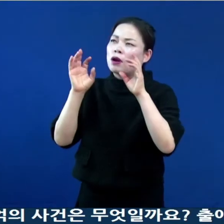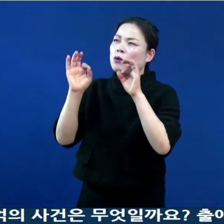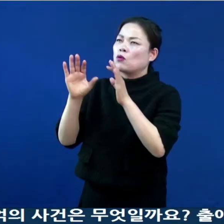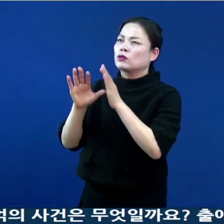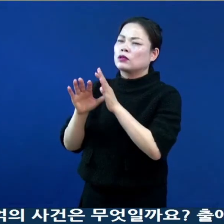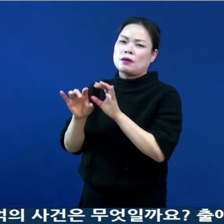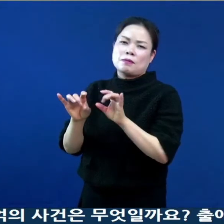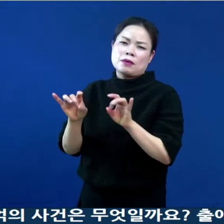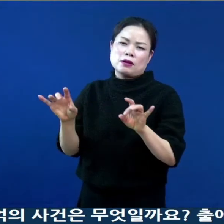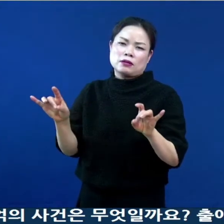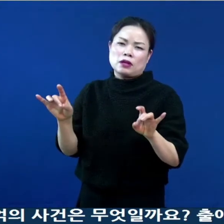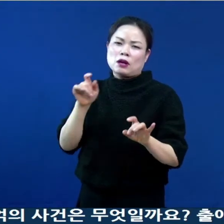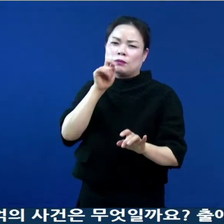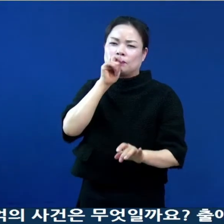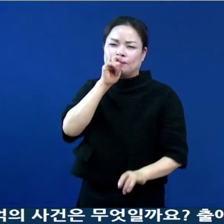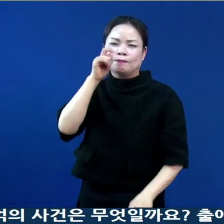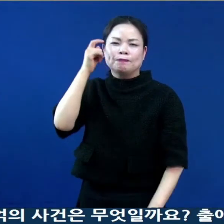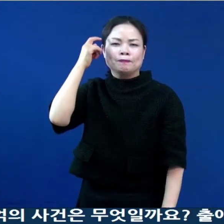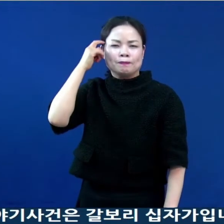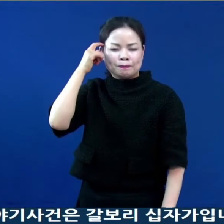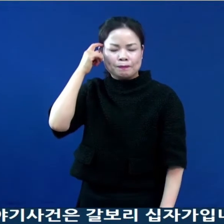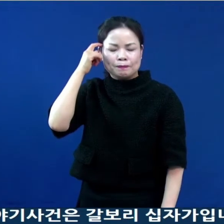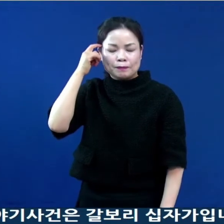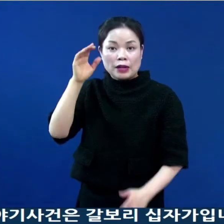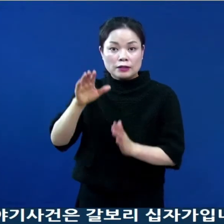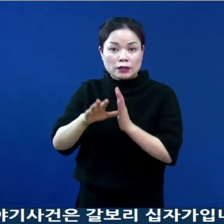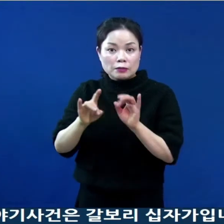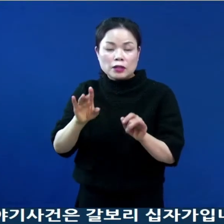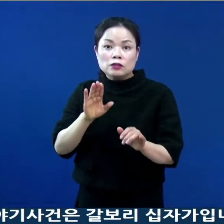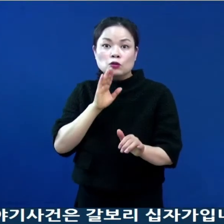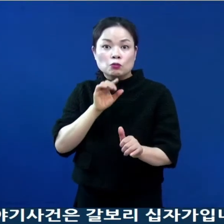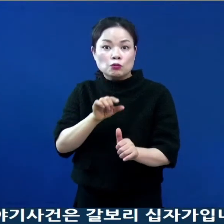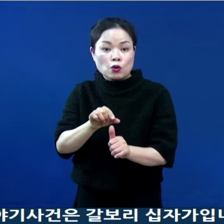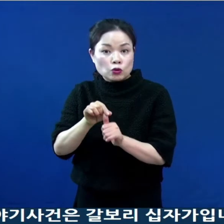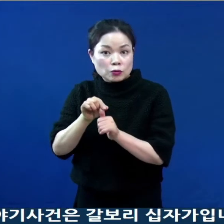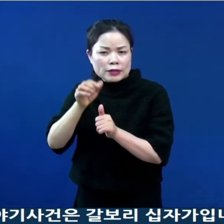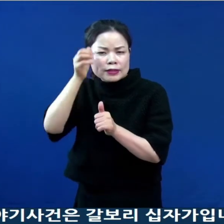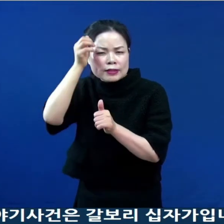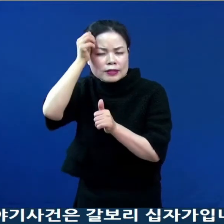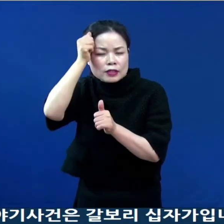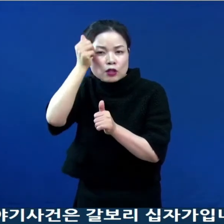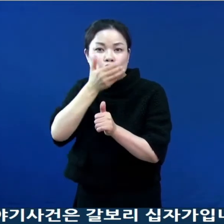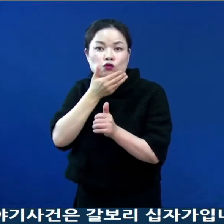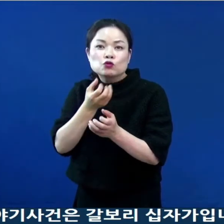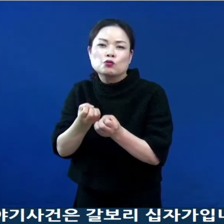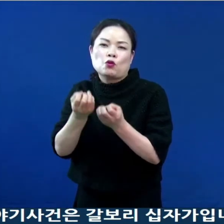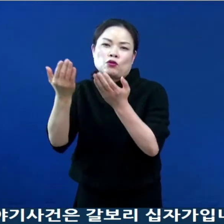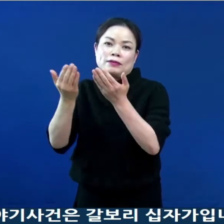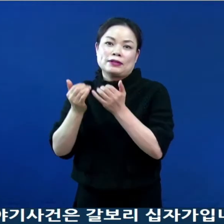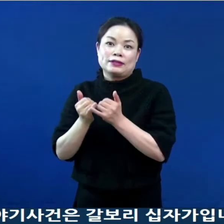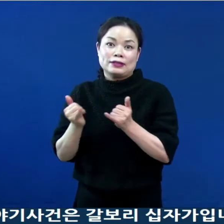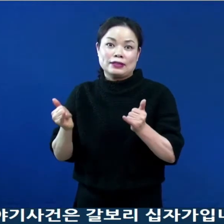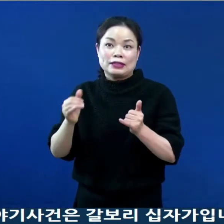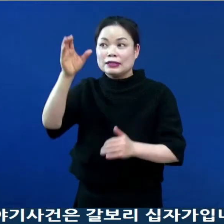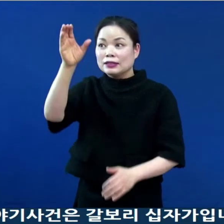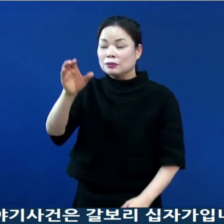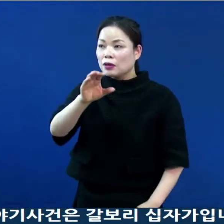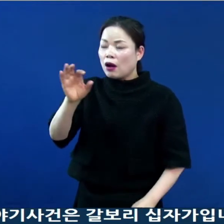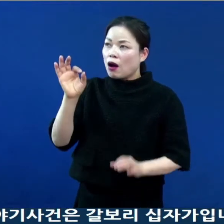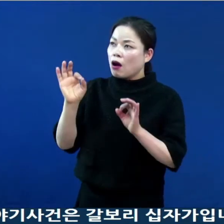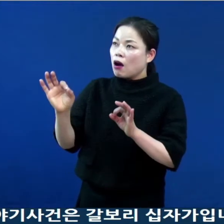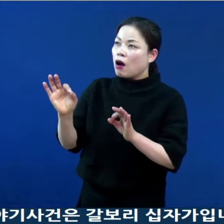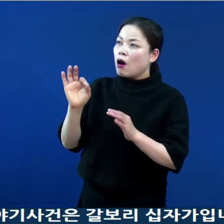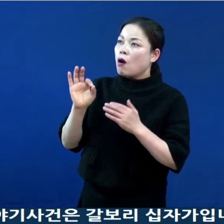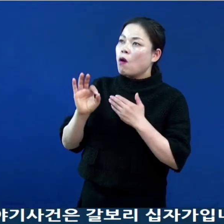때마다, 그것을 묵상할 때마다 정말 구원받은, 기억의 축복을 받은 사람들은 그 십자가를